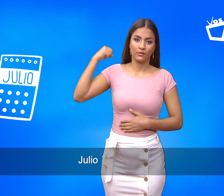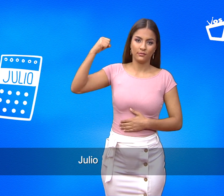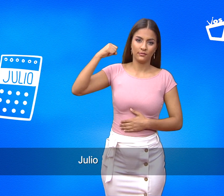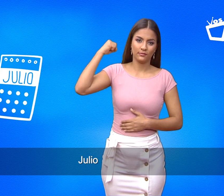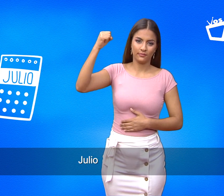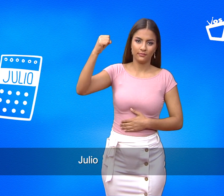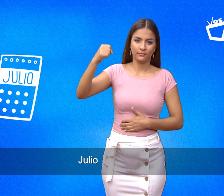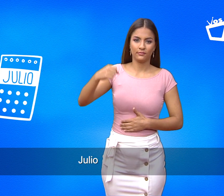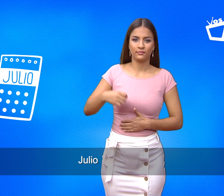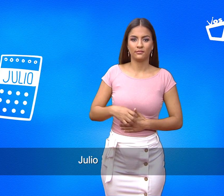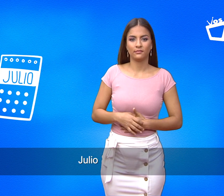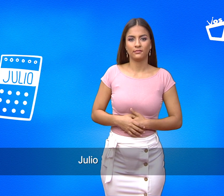julio